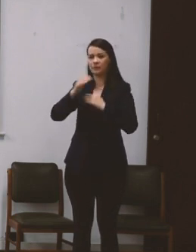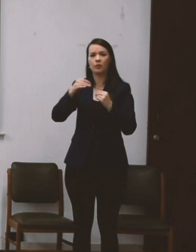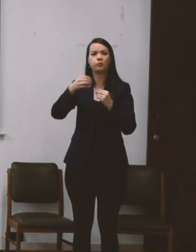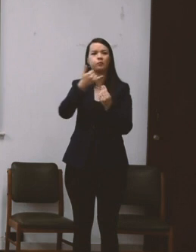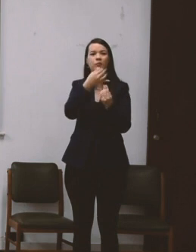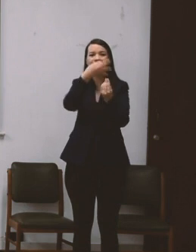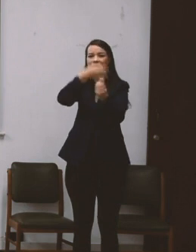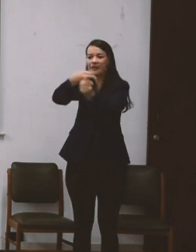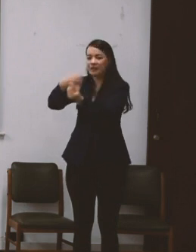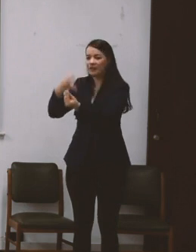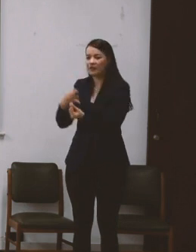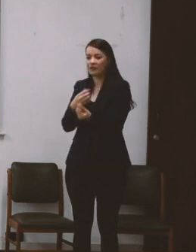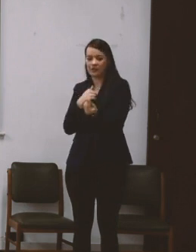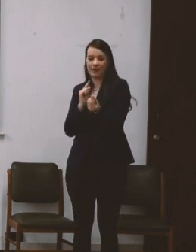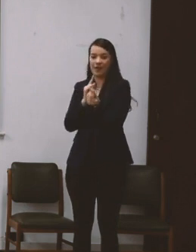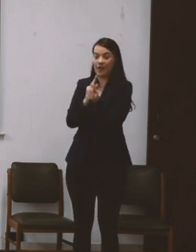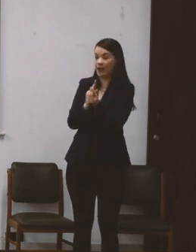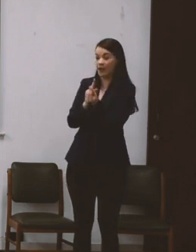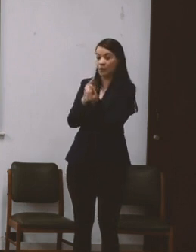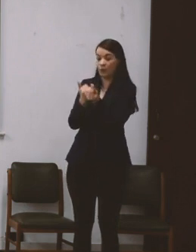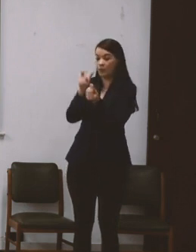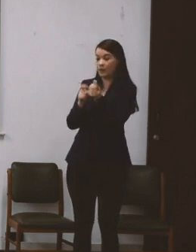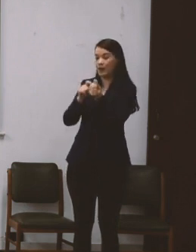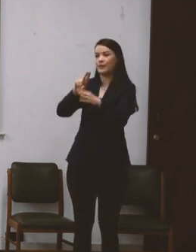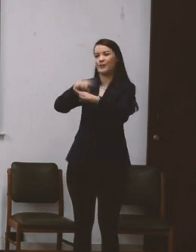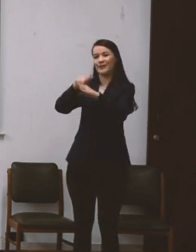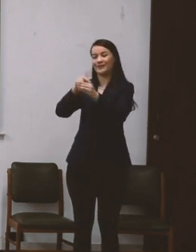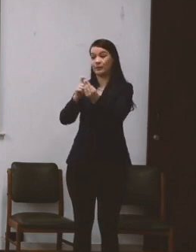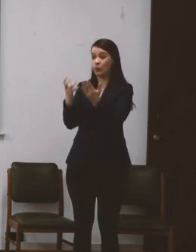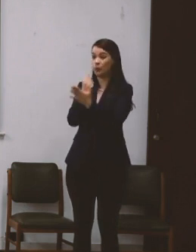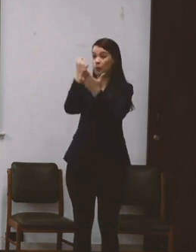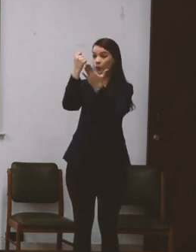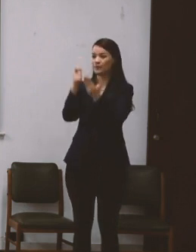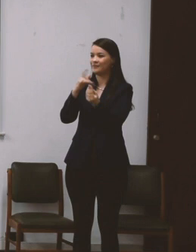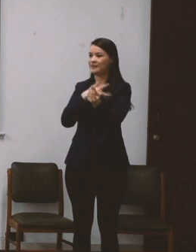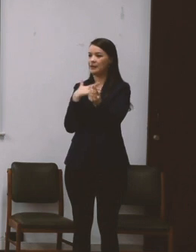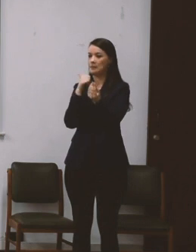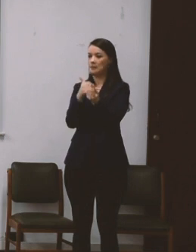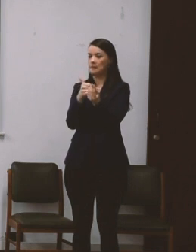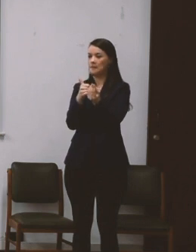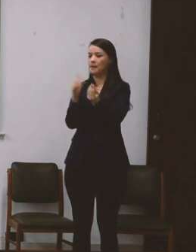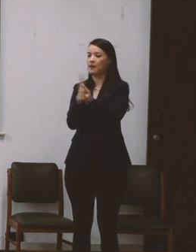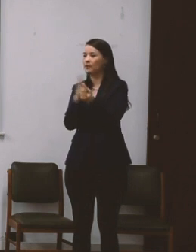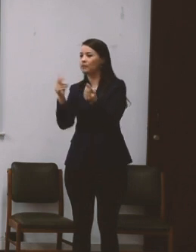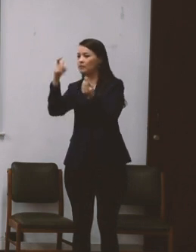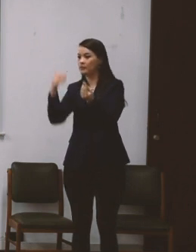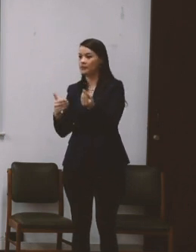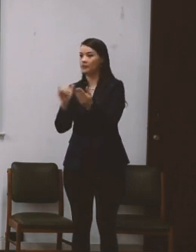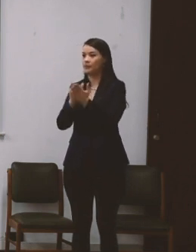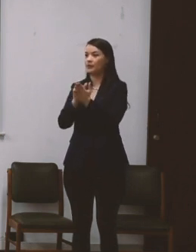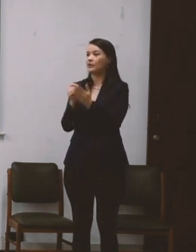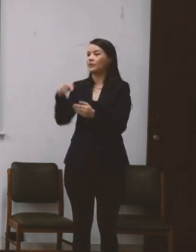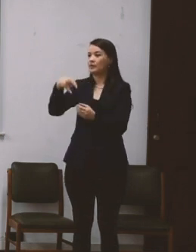realidad son distinguidas como personas sanas, normales y triunfales. El neoliberalismo es una forma de gobierno